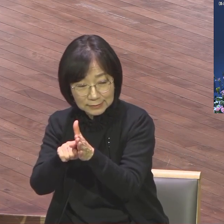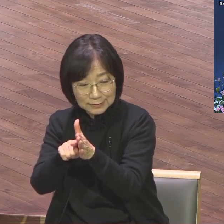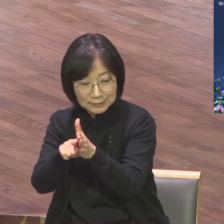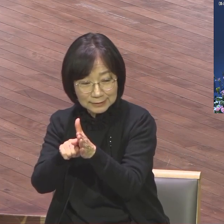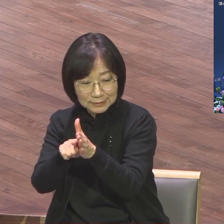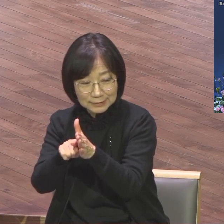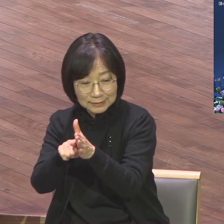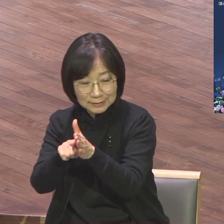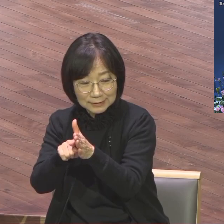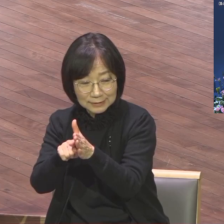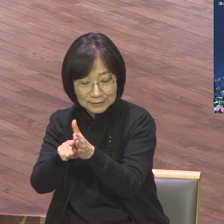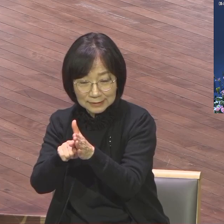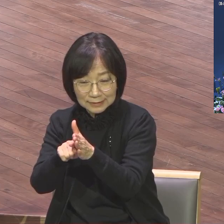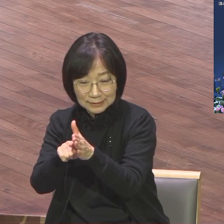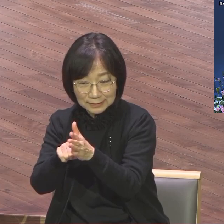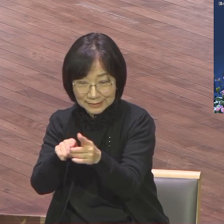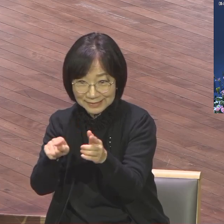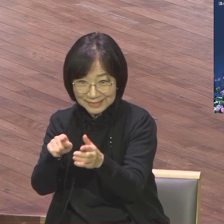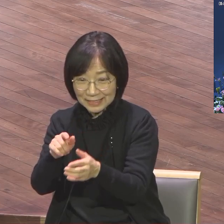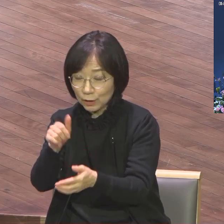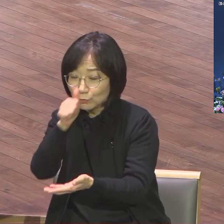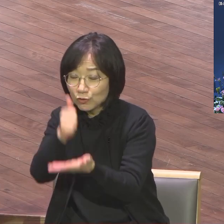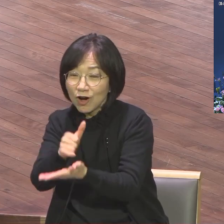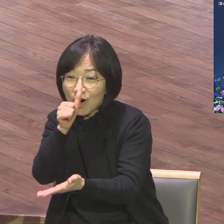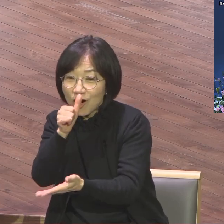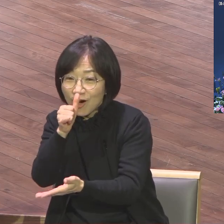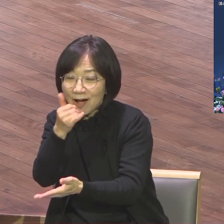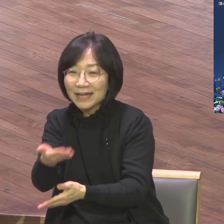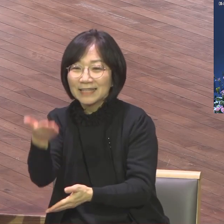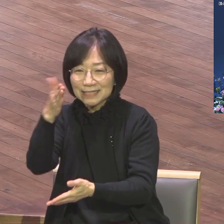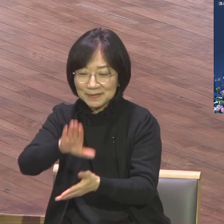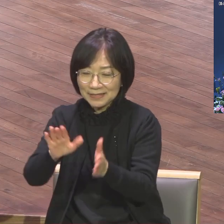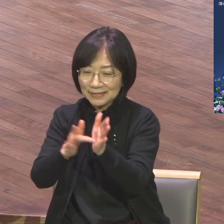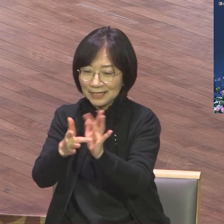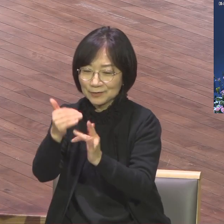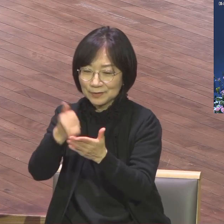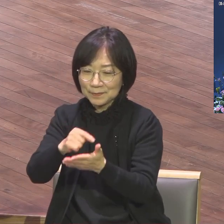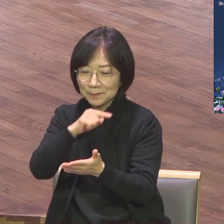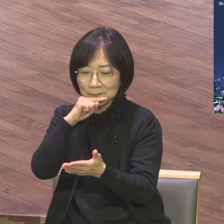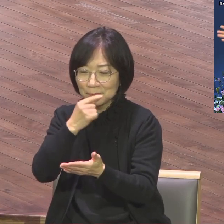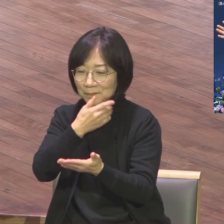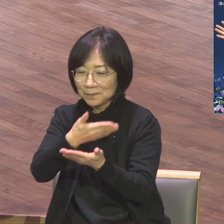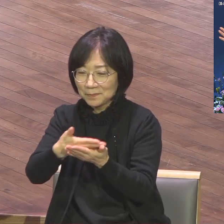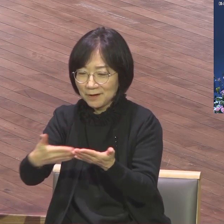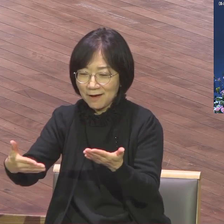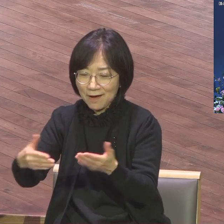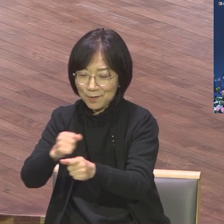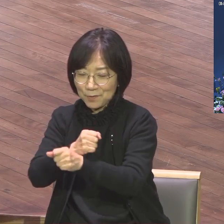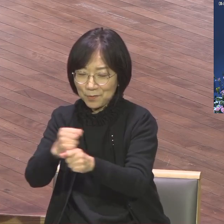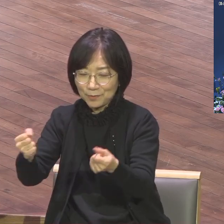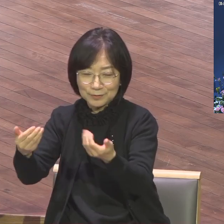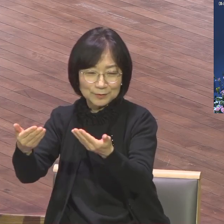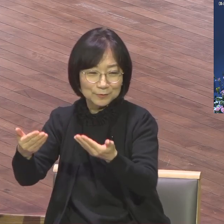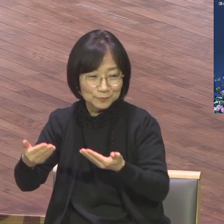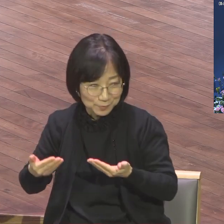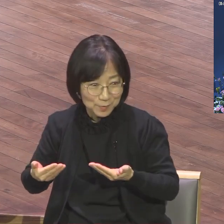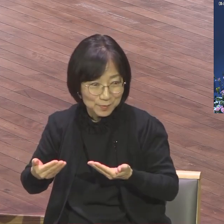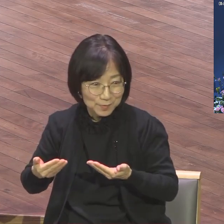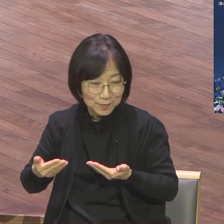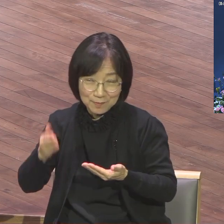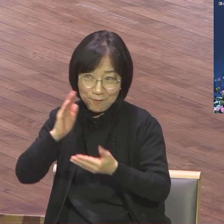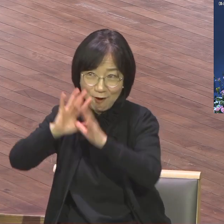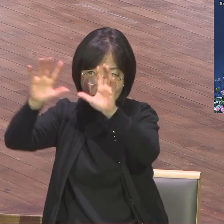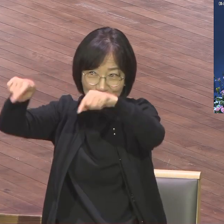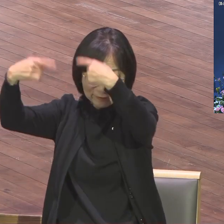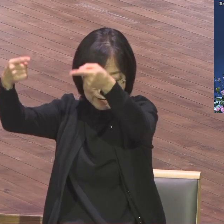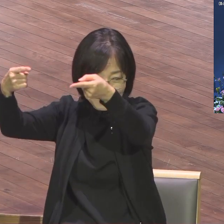믿는 사람 차이가 뭐냐? 똑같이 죄 지은 예수 믿는 사람은 예수 그리스도의 보혈로 죄사 안 받고 절대 죄 대가 안 받지만